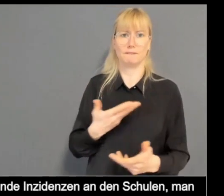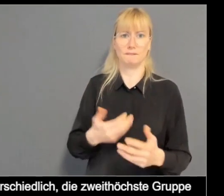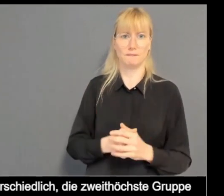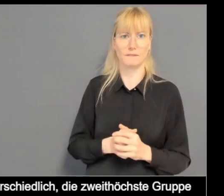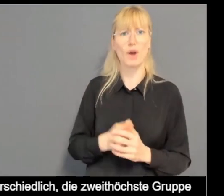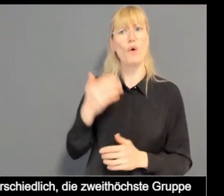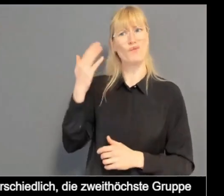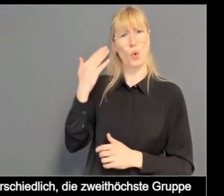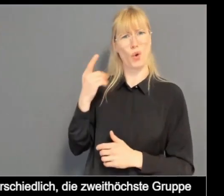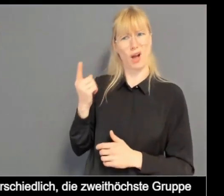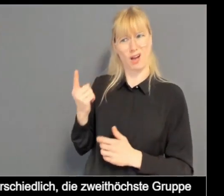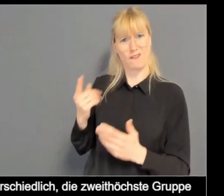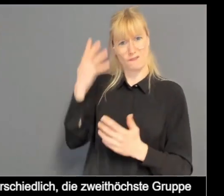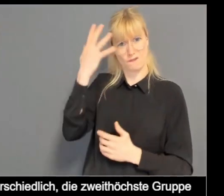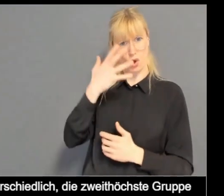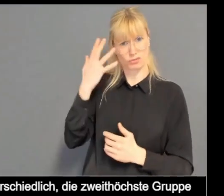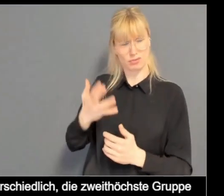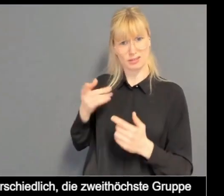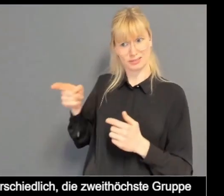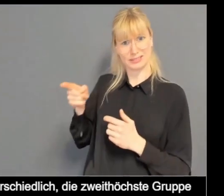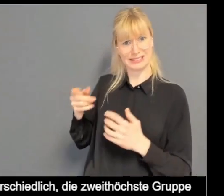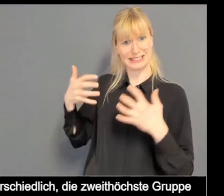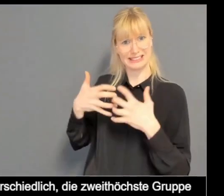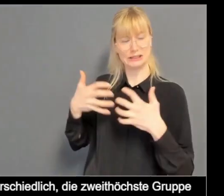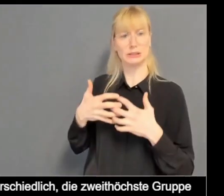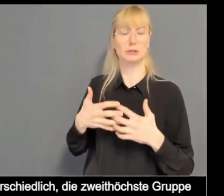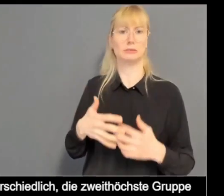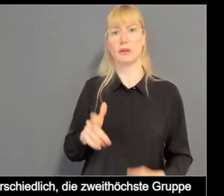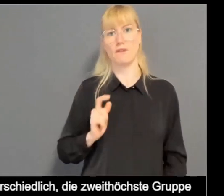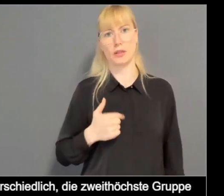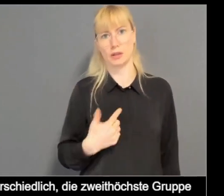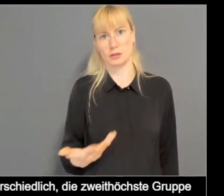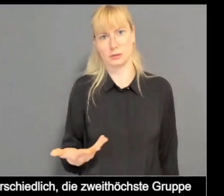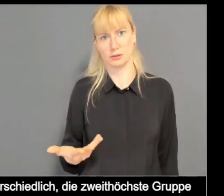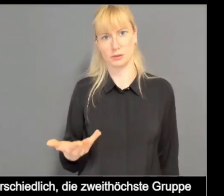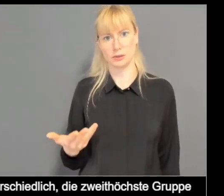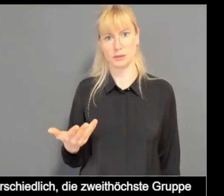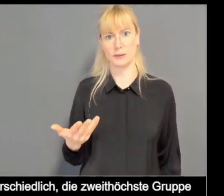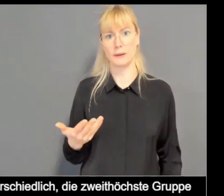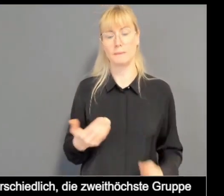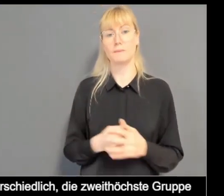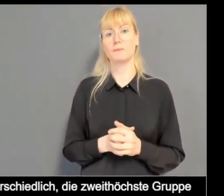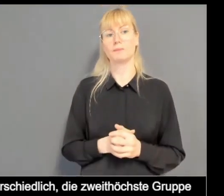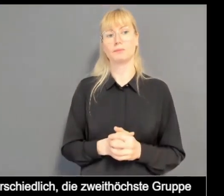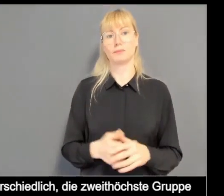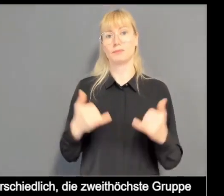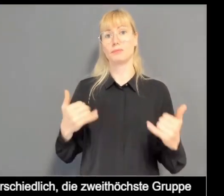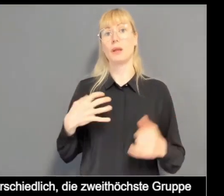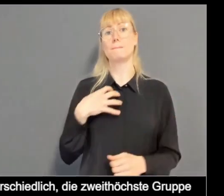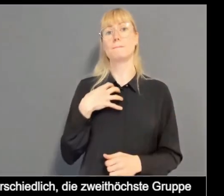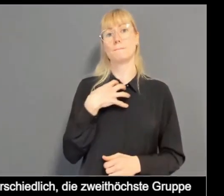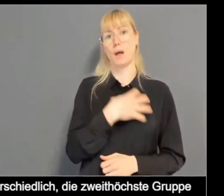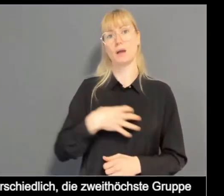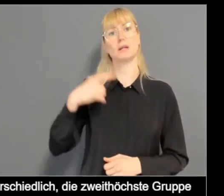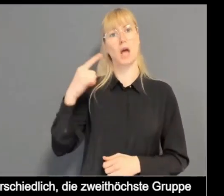moderne europäische Großstadt solche Bilder nicht vorstellen können. Diejenigen, die bei uns sind, die uns zu uns